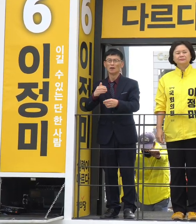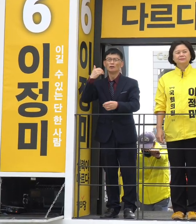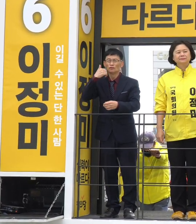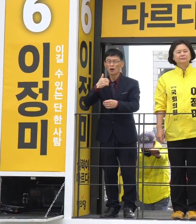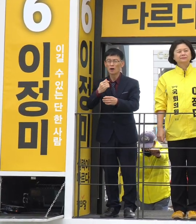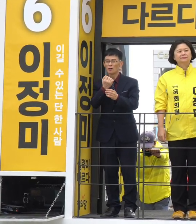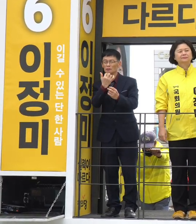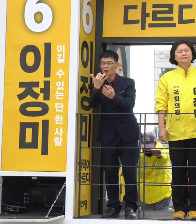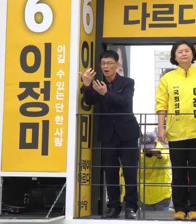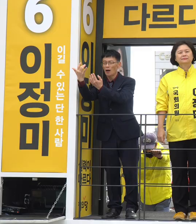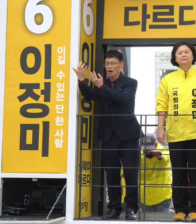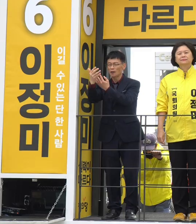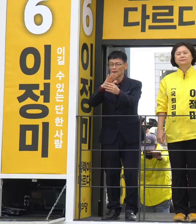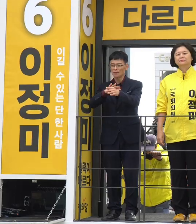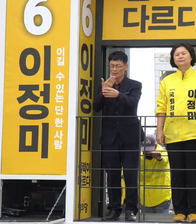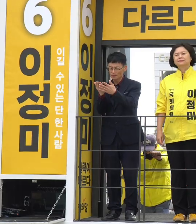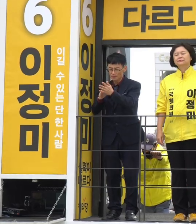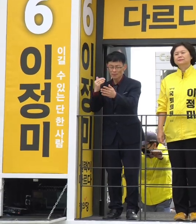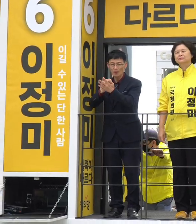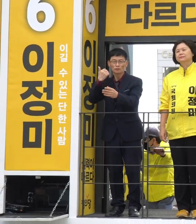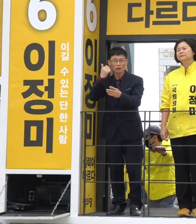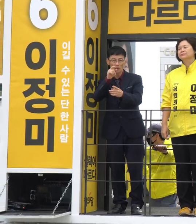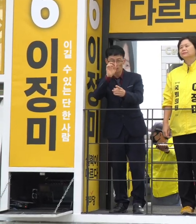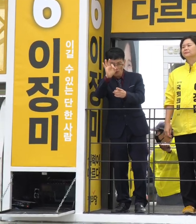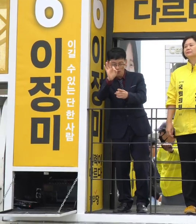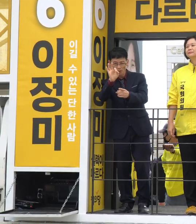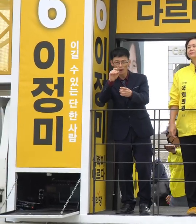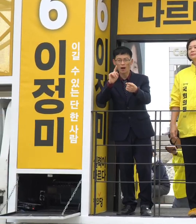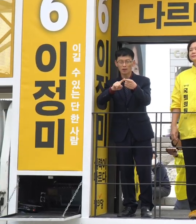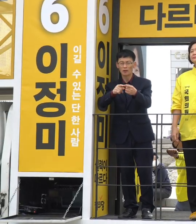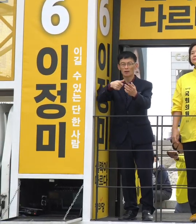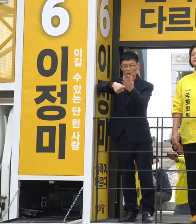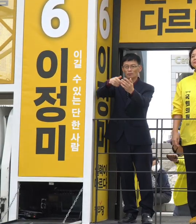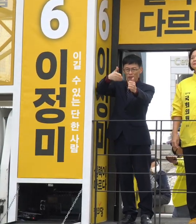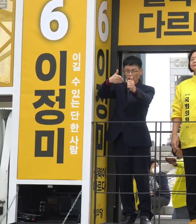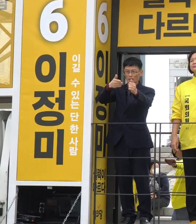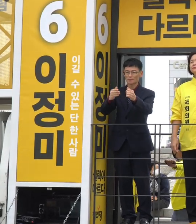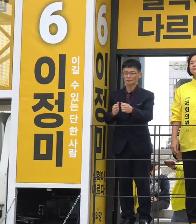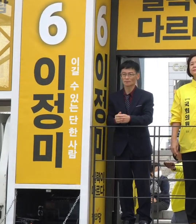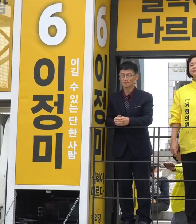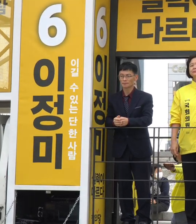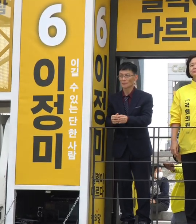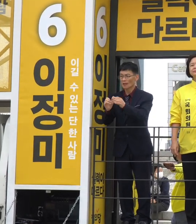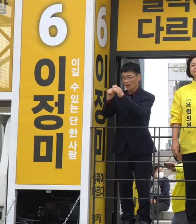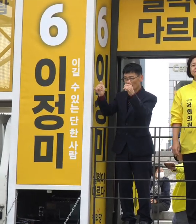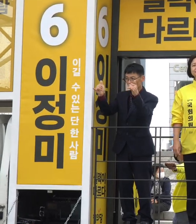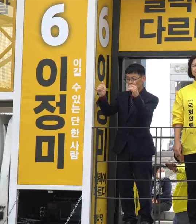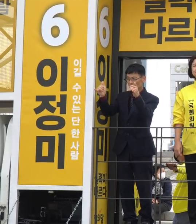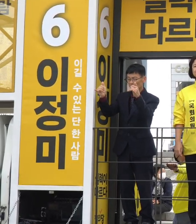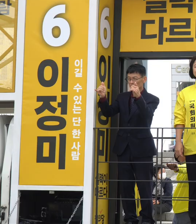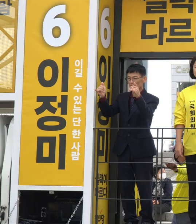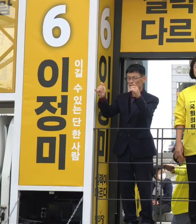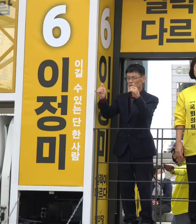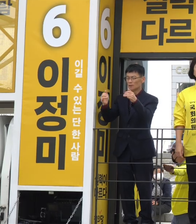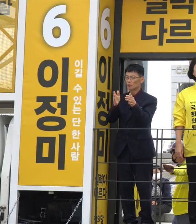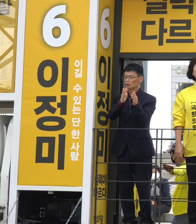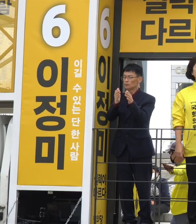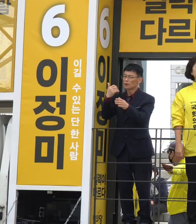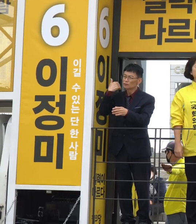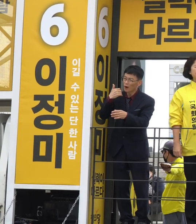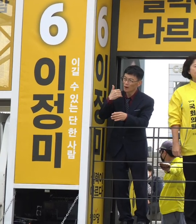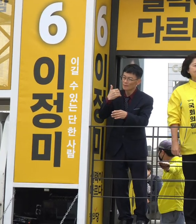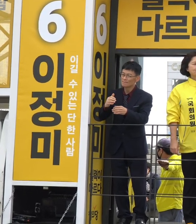누가 촛불개혁을 과감하게 밀고 나갈 수 있는가를 보고 찍어주시고, 인물은 준비된